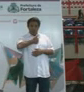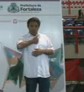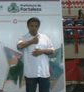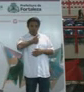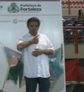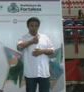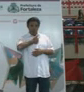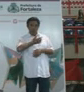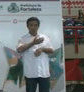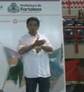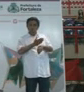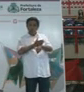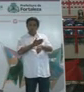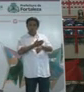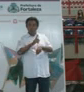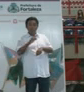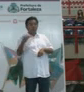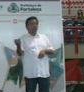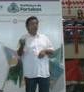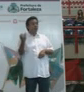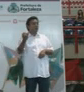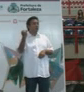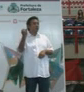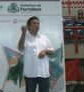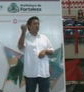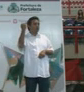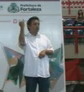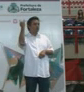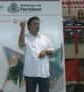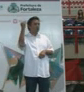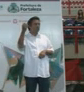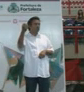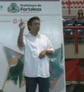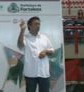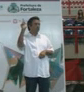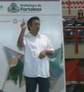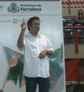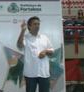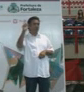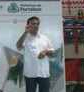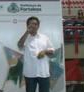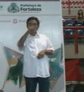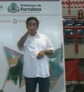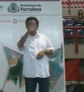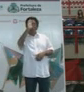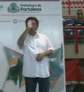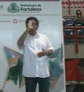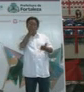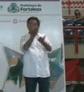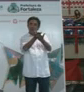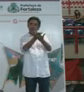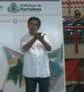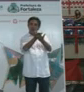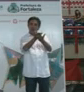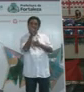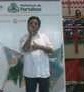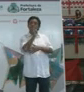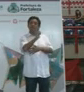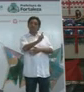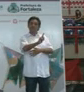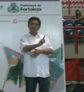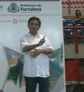exercício que eu esteja ensinando agora seja mais importante do que muitas aulas que vocês já tiveram. É você acreditar que você é